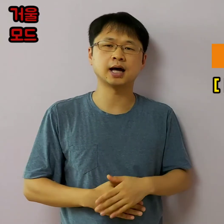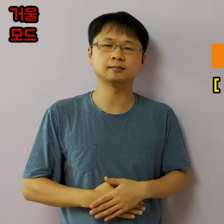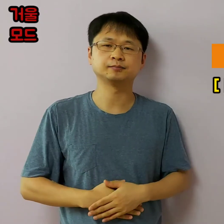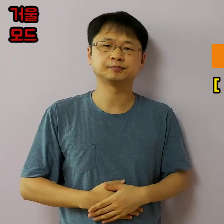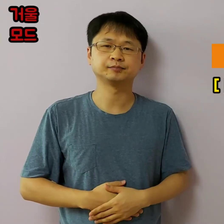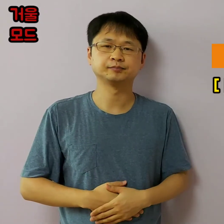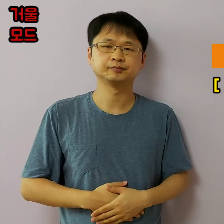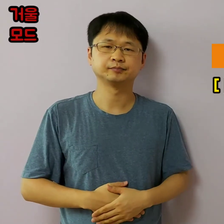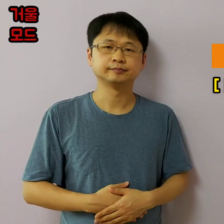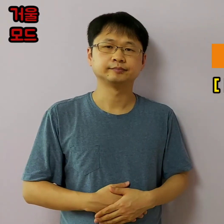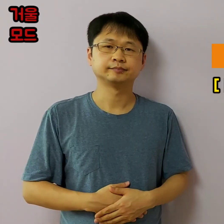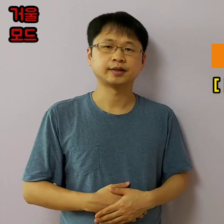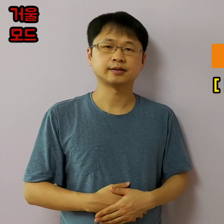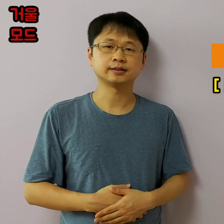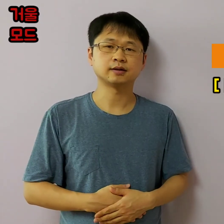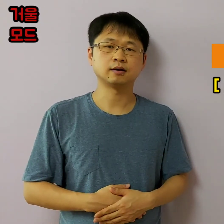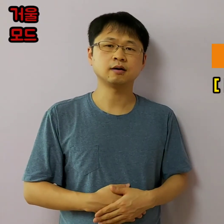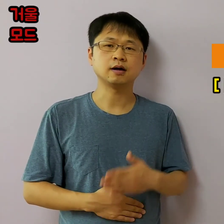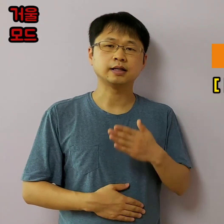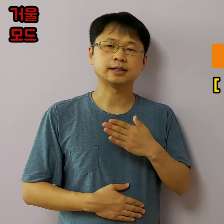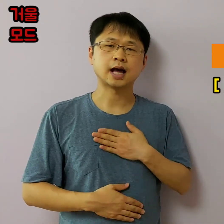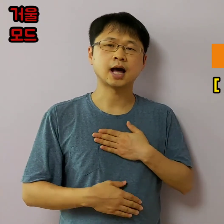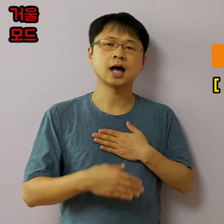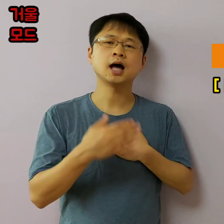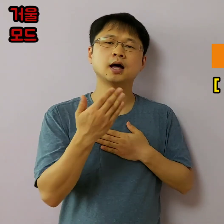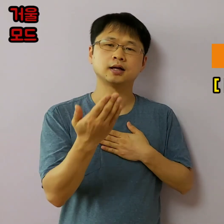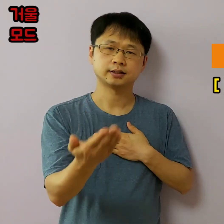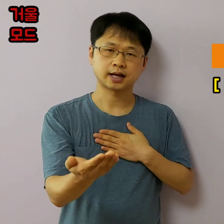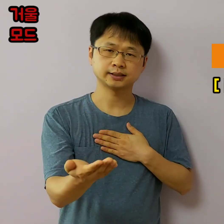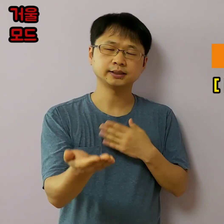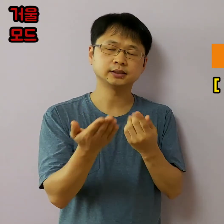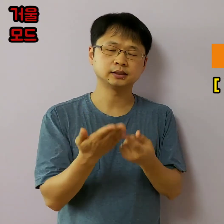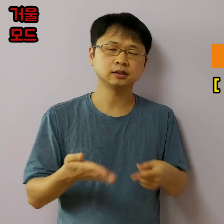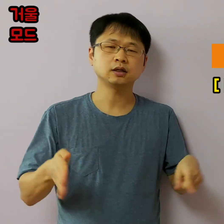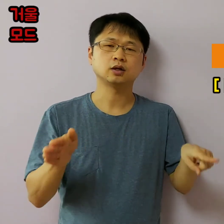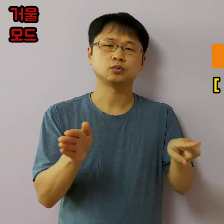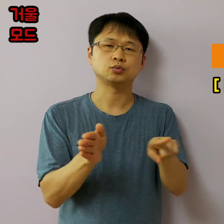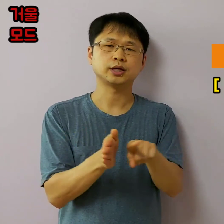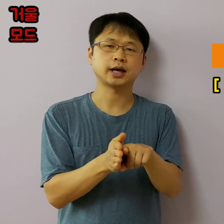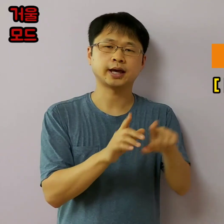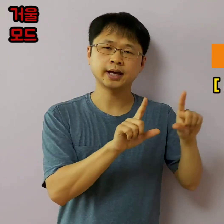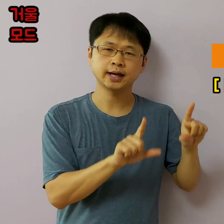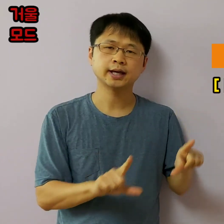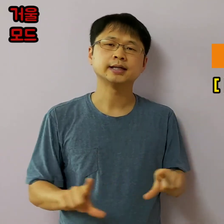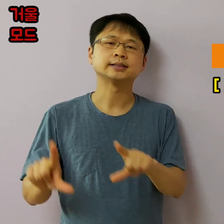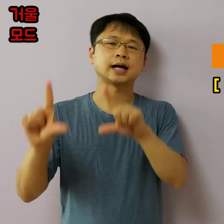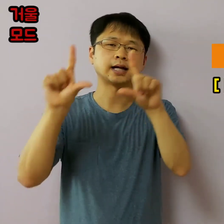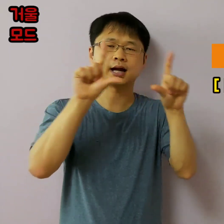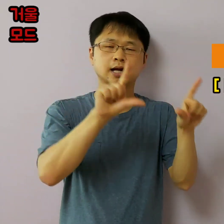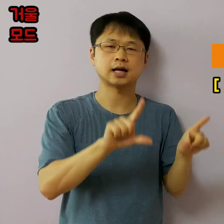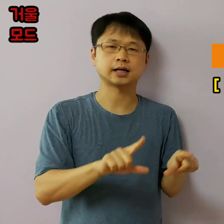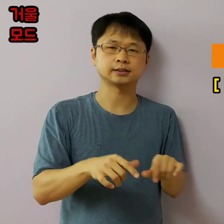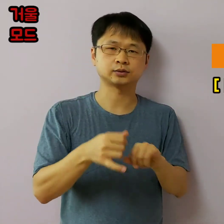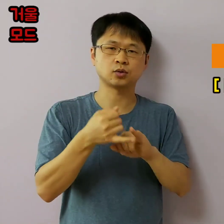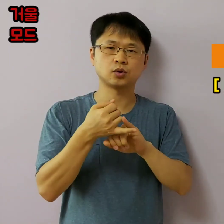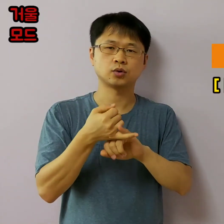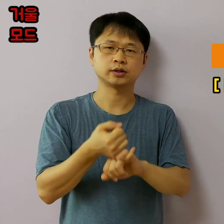붙여주었습니다. 네, 그래서 나 당신을 위해 살아가겠소